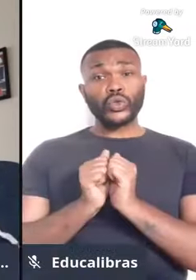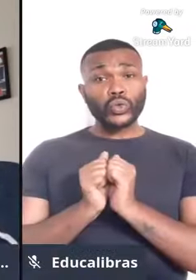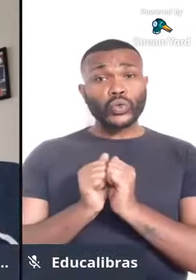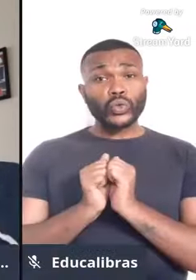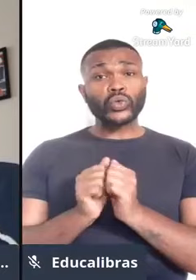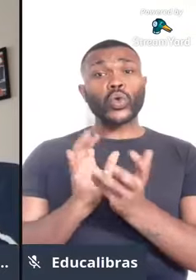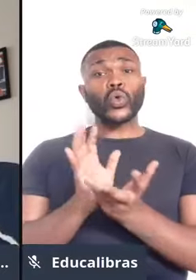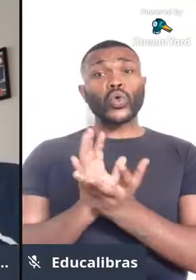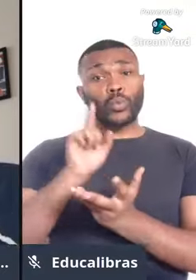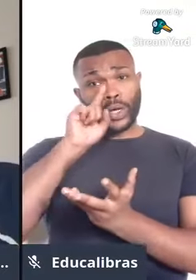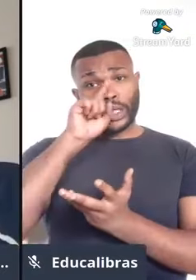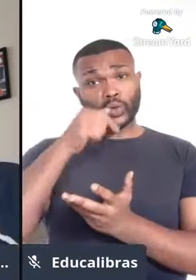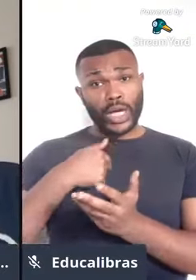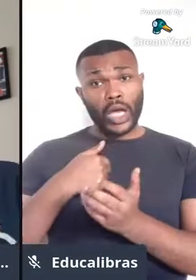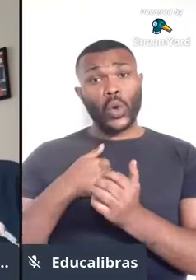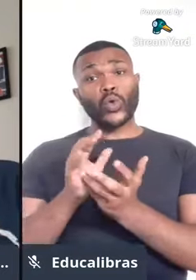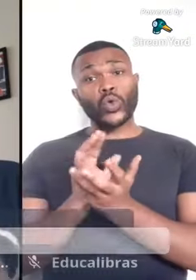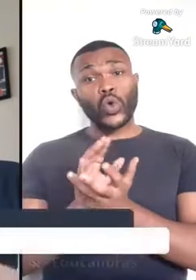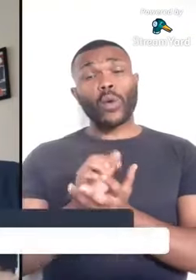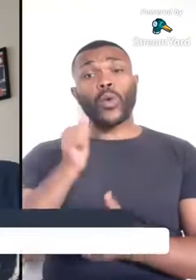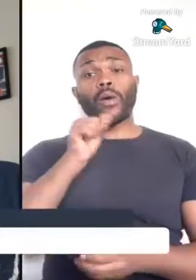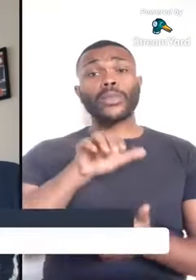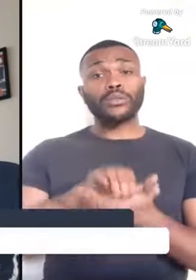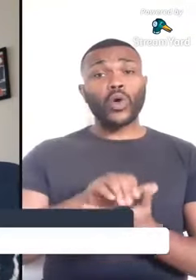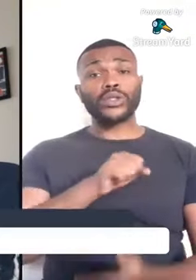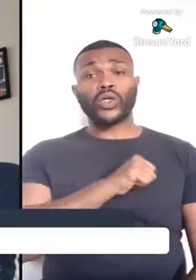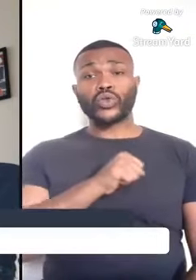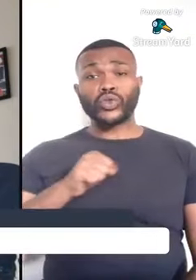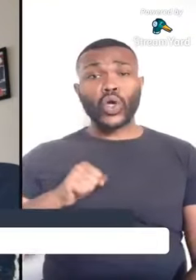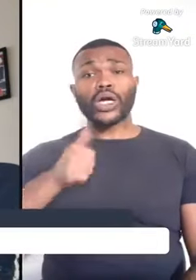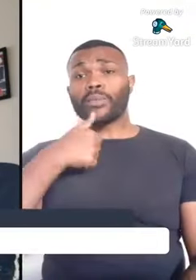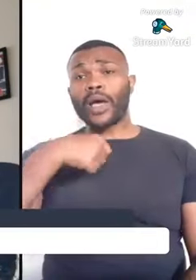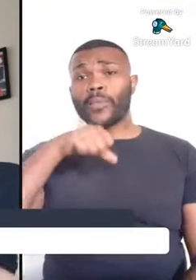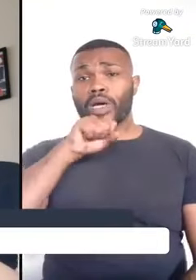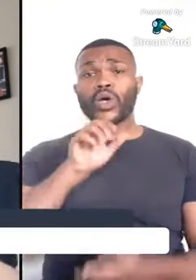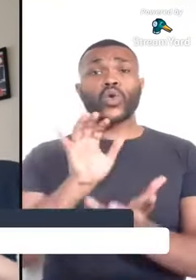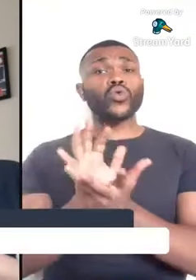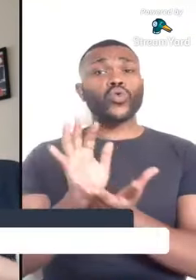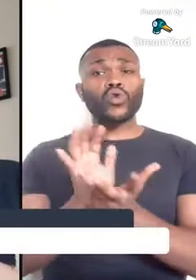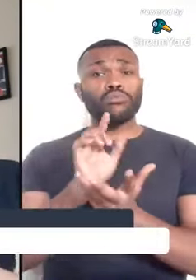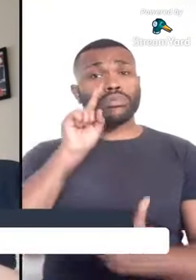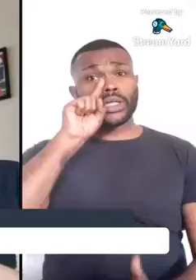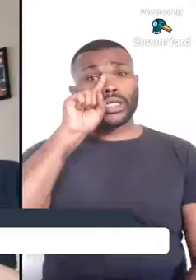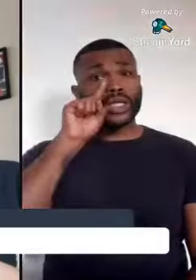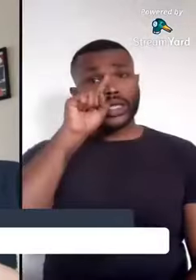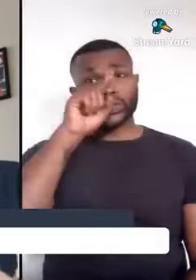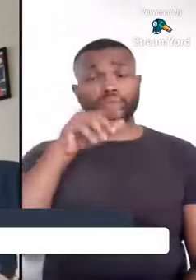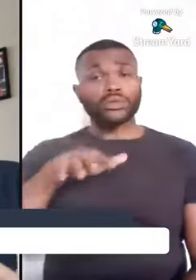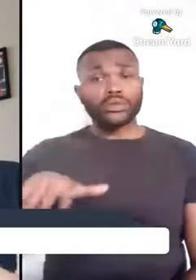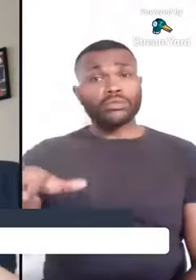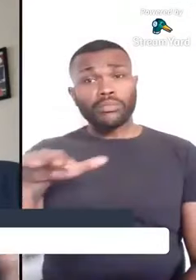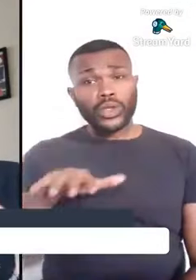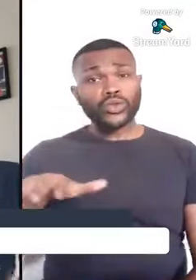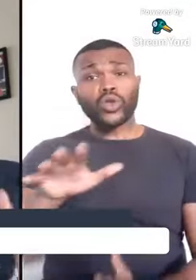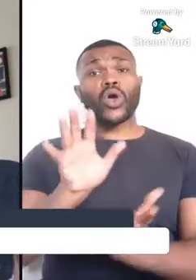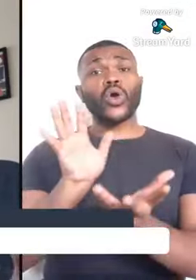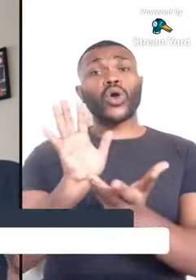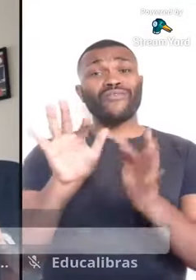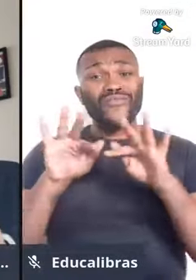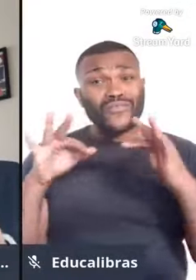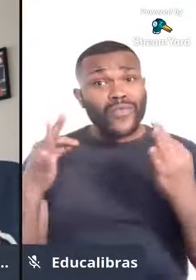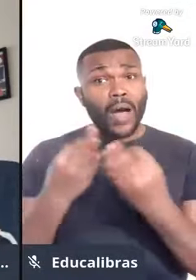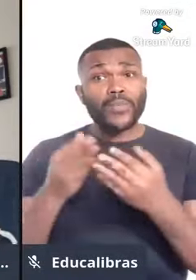grupo de risco, minha esposa, minha sogra, minha mãe, minhas tias, é todo mundo grupo de risco, né? Todo mundo que está nesse grupo na minha família faz isso. Todo